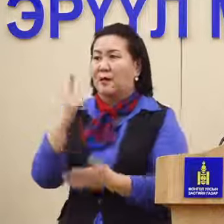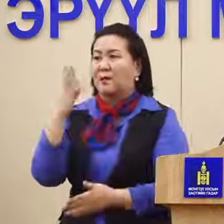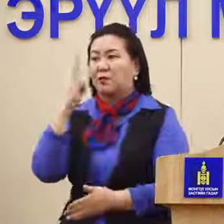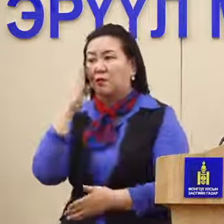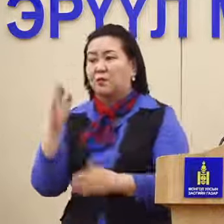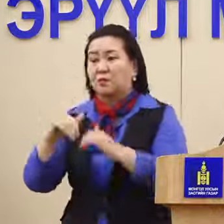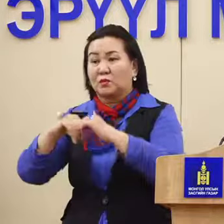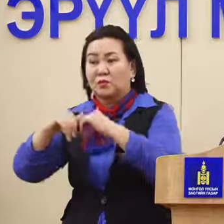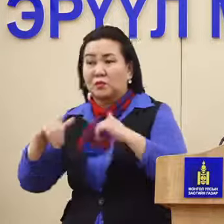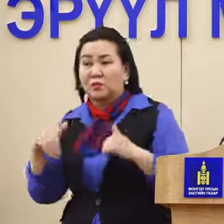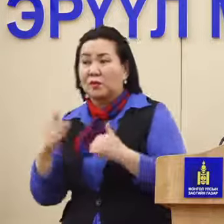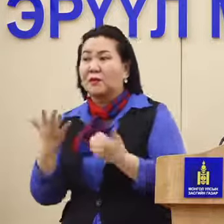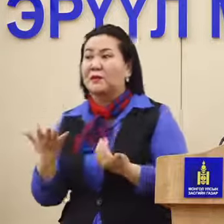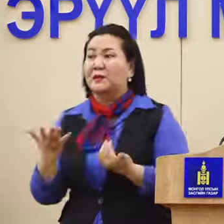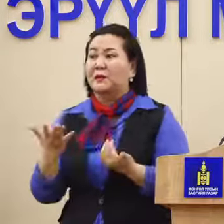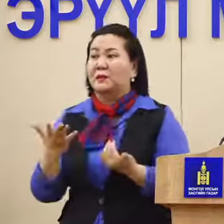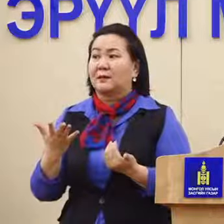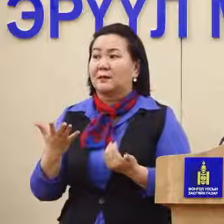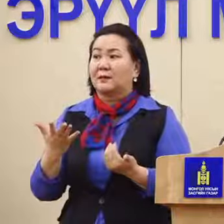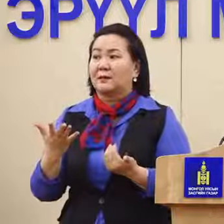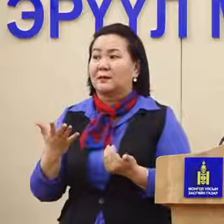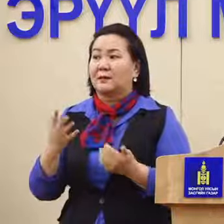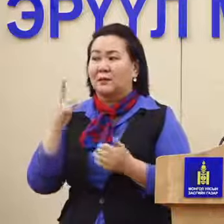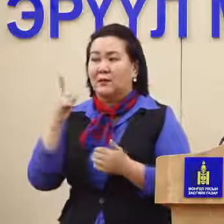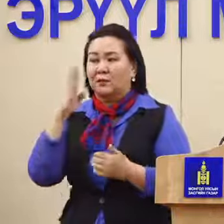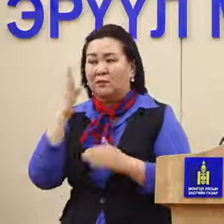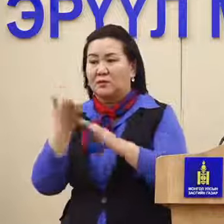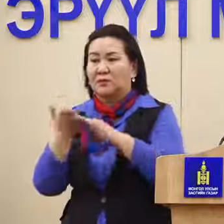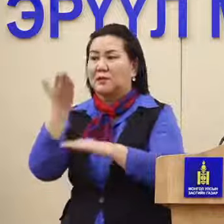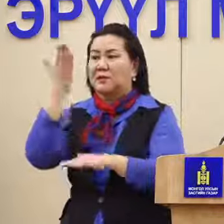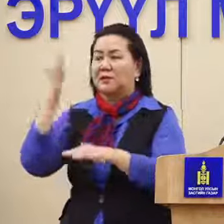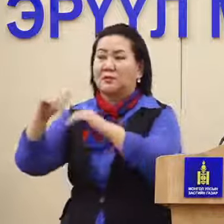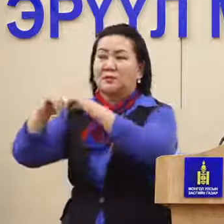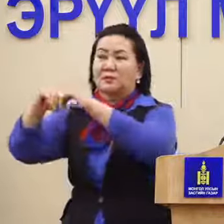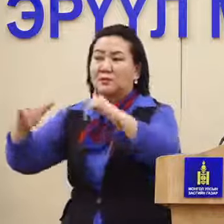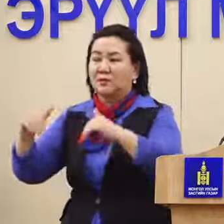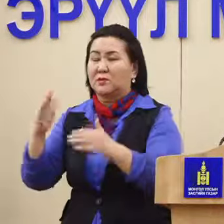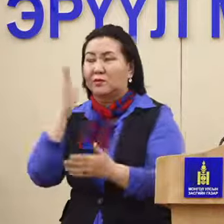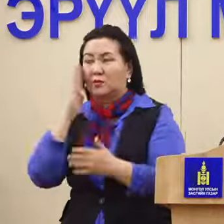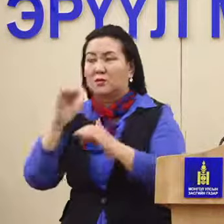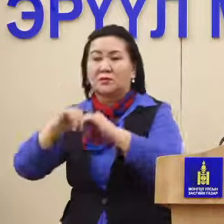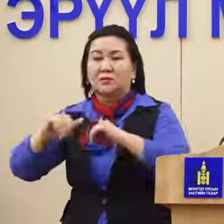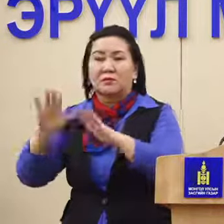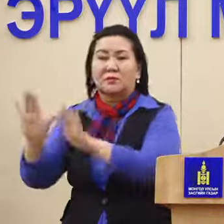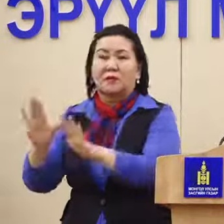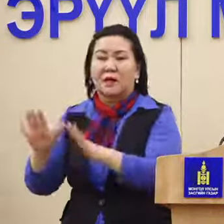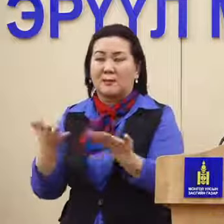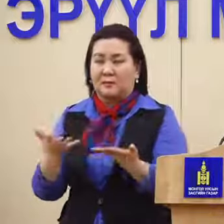дэш хамгаалалт сайтууд яаж